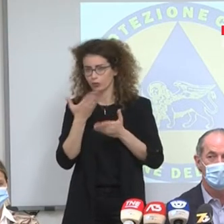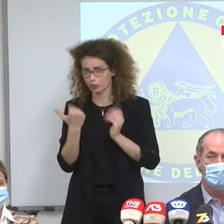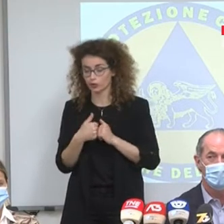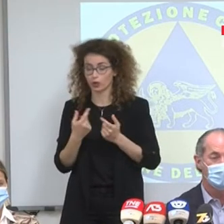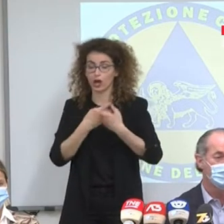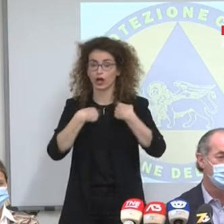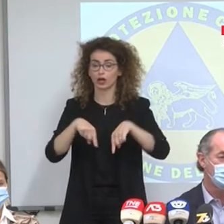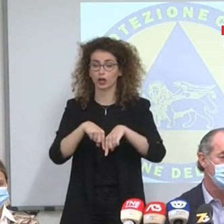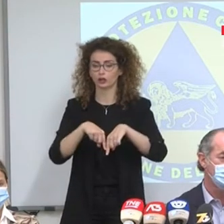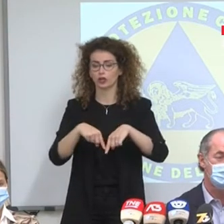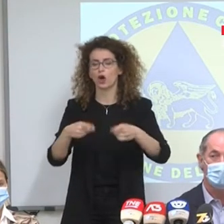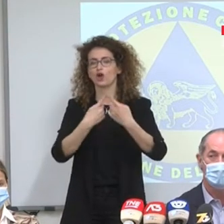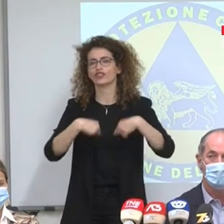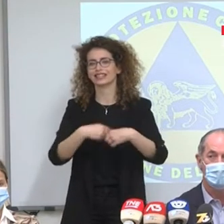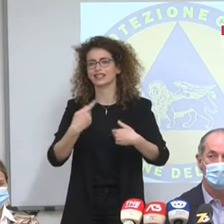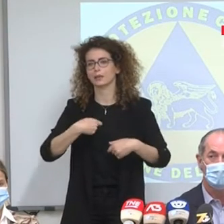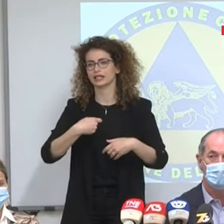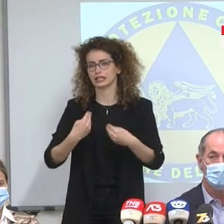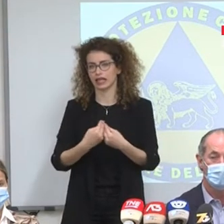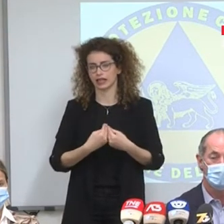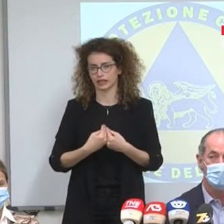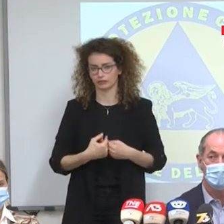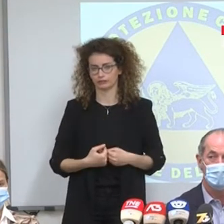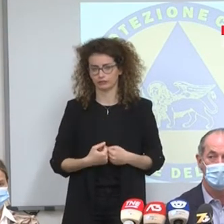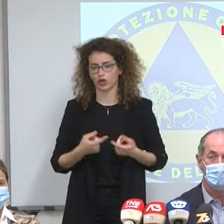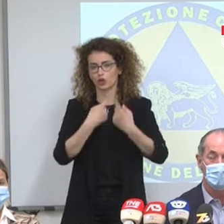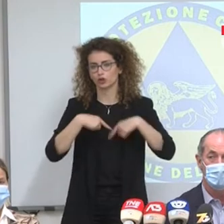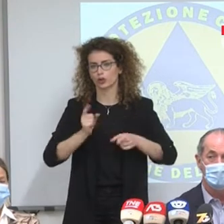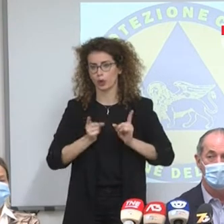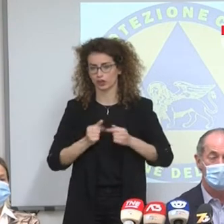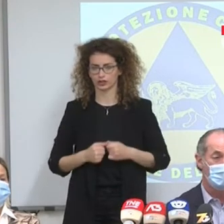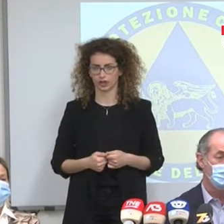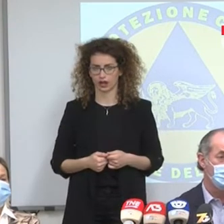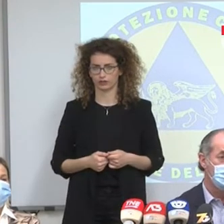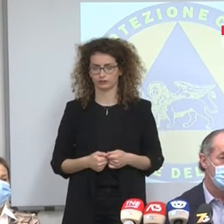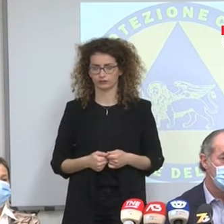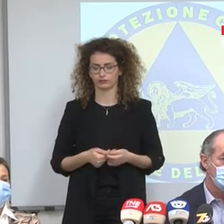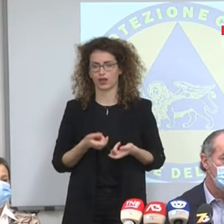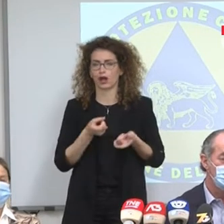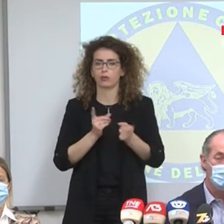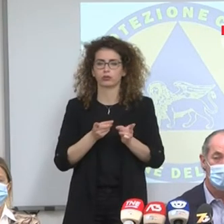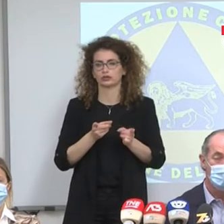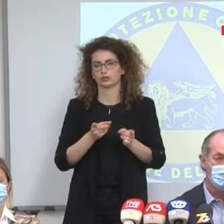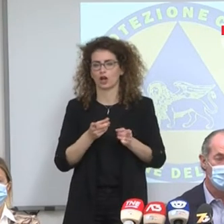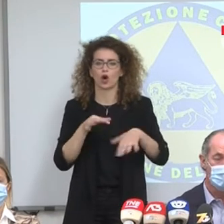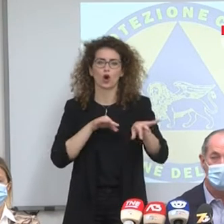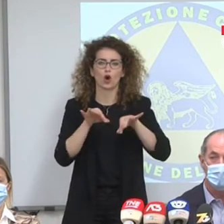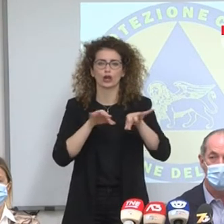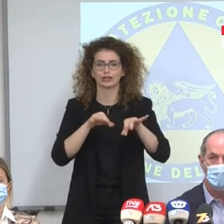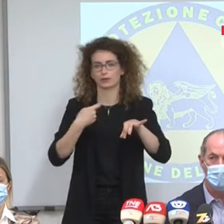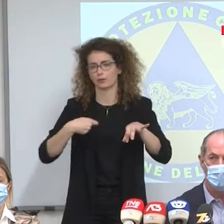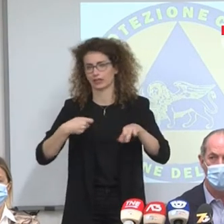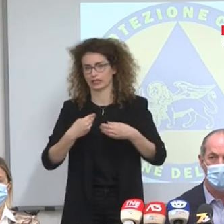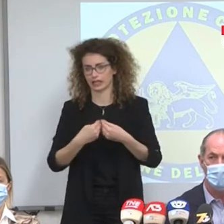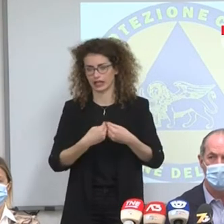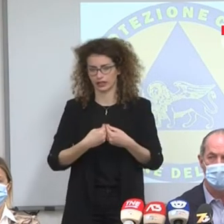che ha conferenza dei presidenti, riunione politica, fra l'altro politica, insomma, di coordinamento tra presidenti,